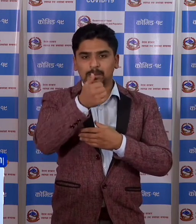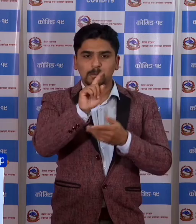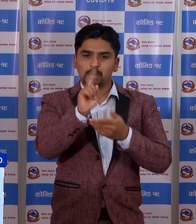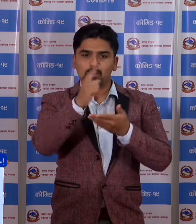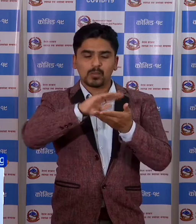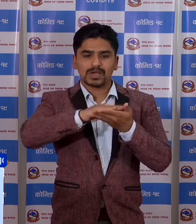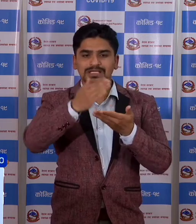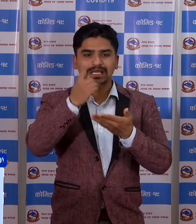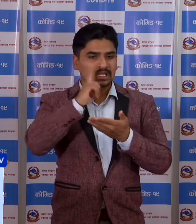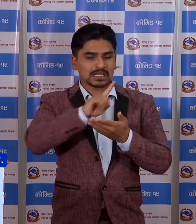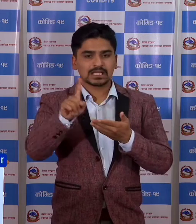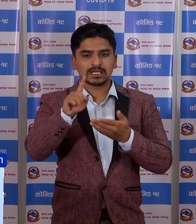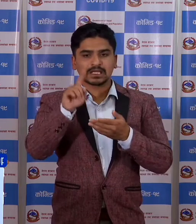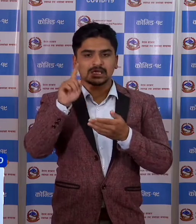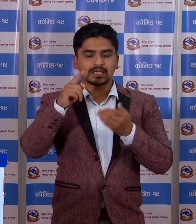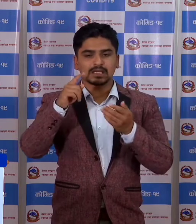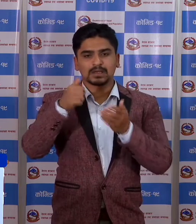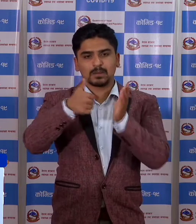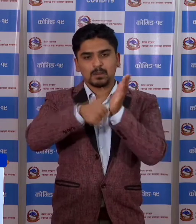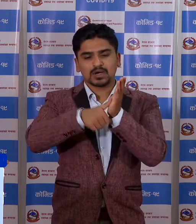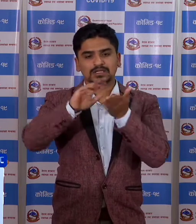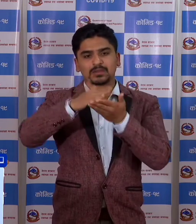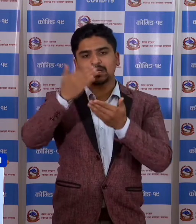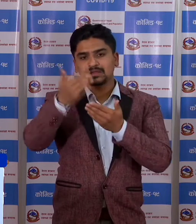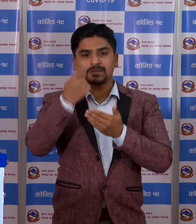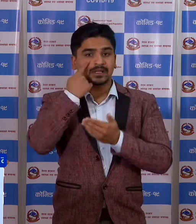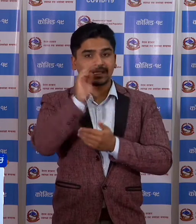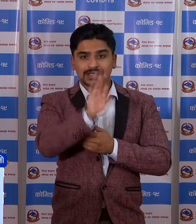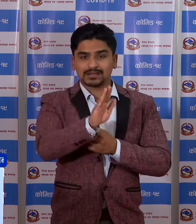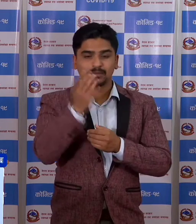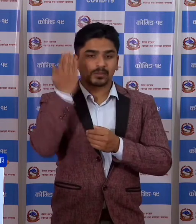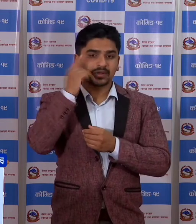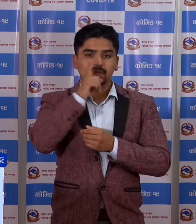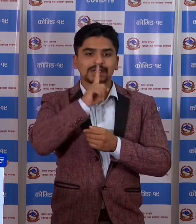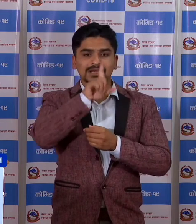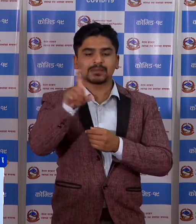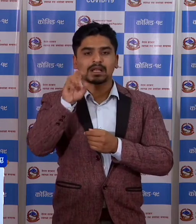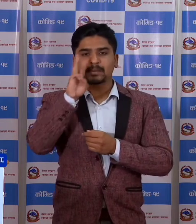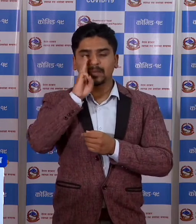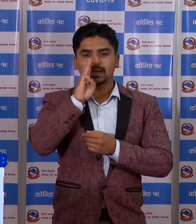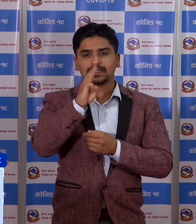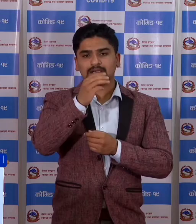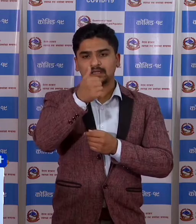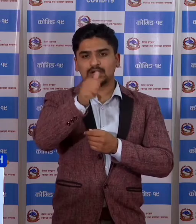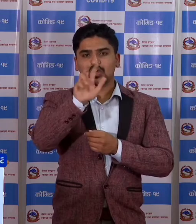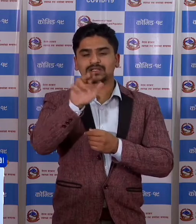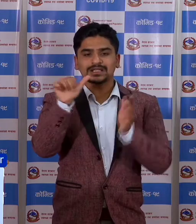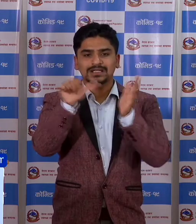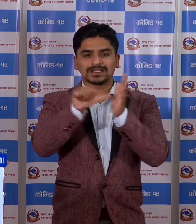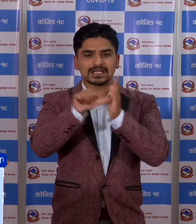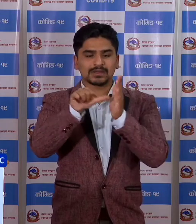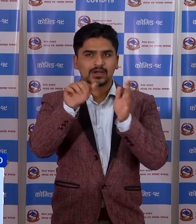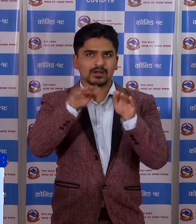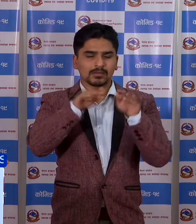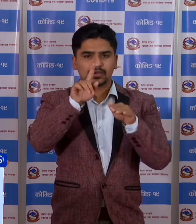वैशाखदेखि मङ्सिर महिनासम्म देखिने गरेका छन्। गत वर्षमा नेपालमा 68 जिल्लामा